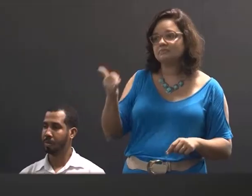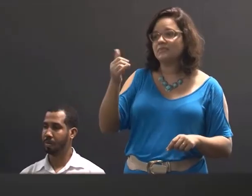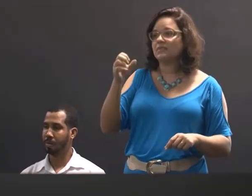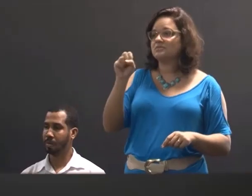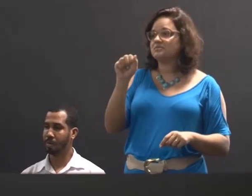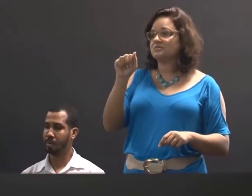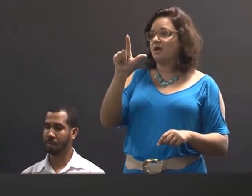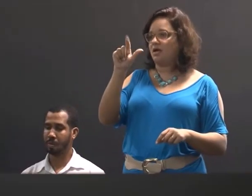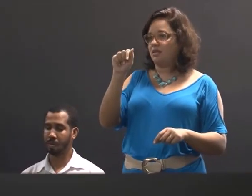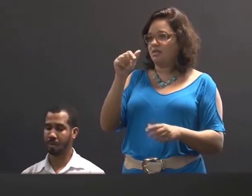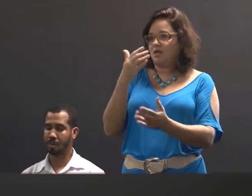ele